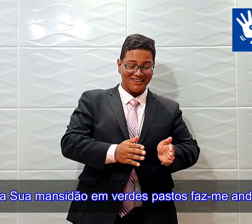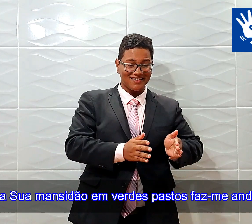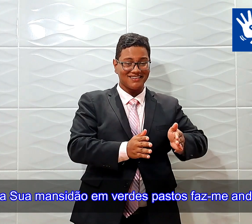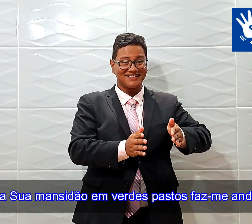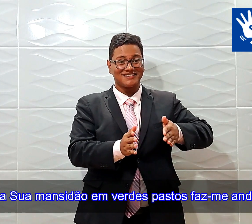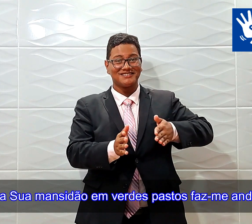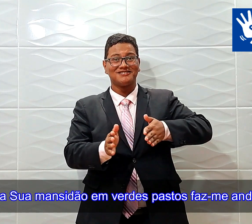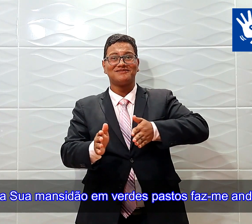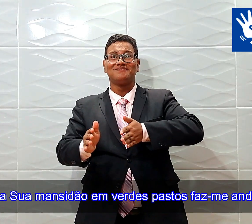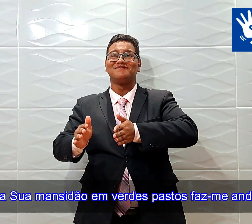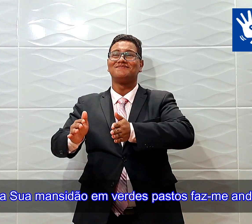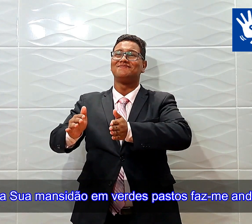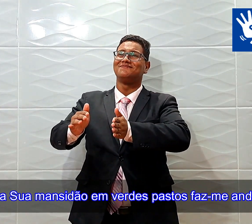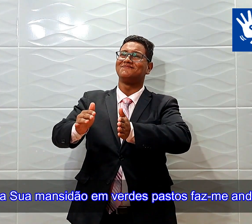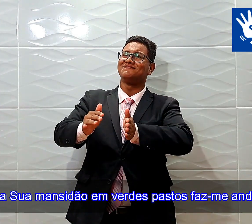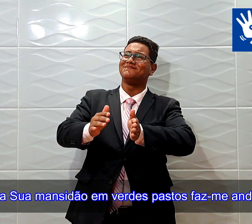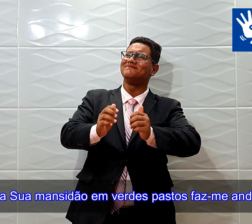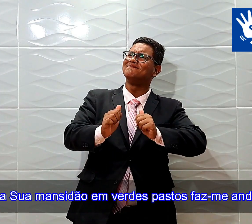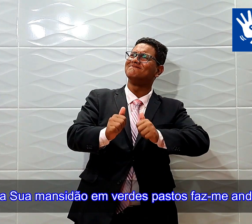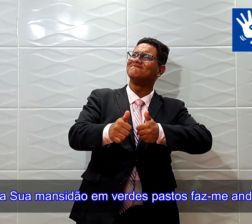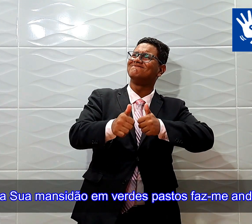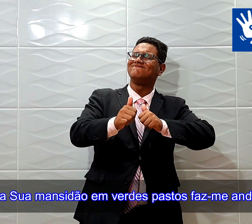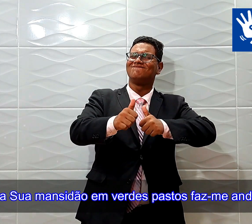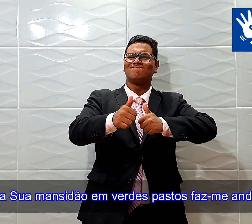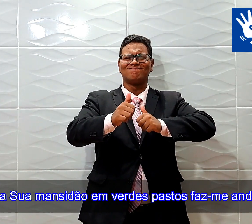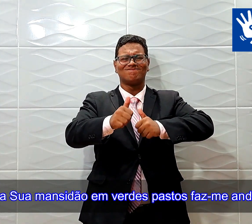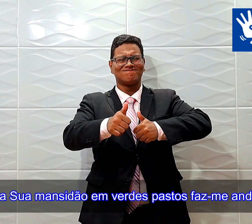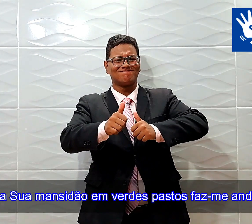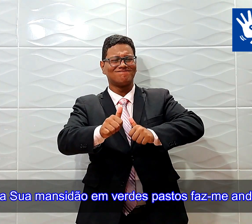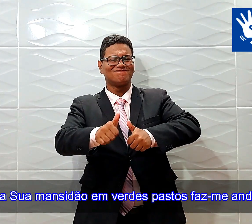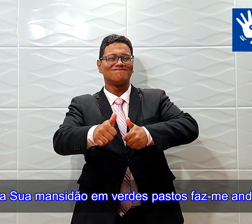verdes pastos faz-me andar.